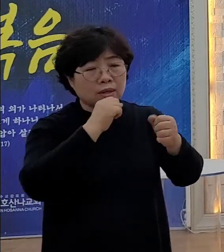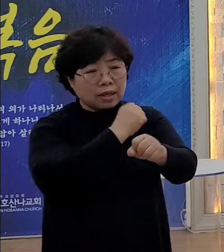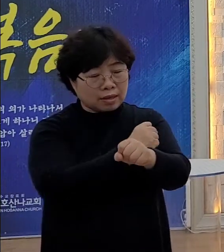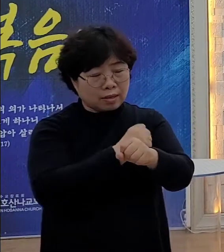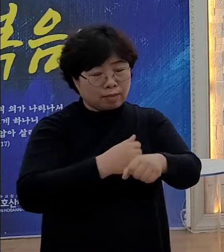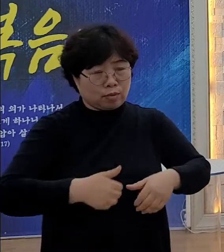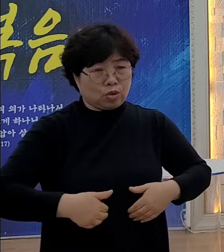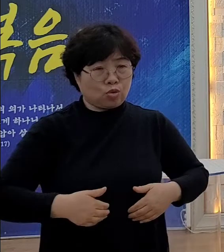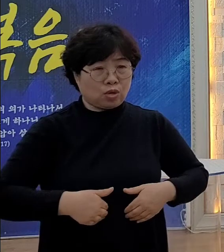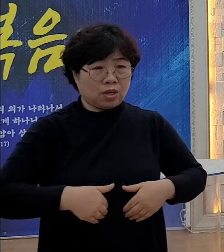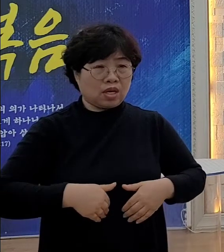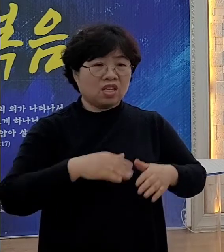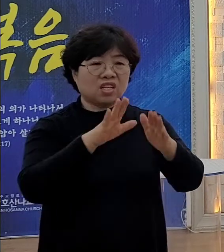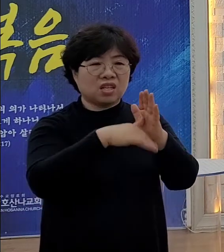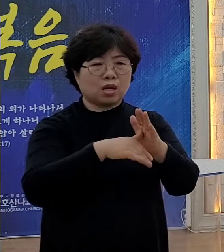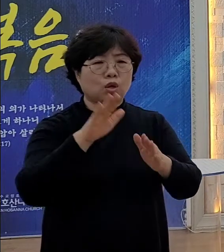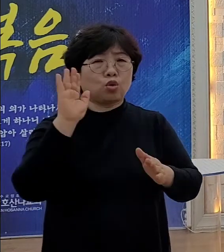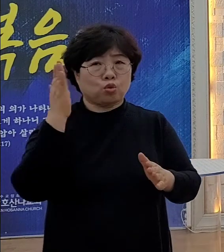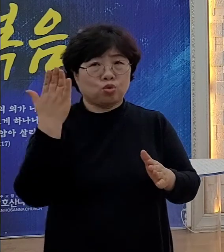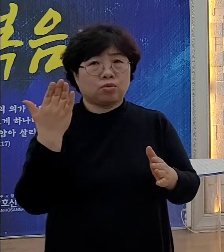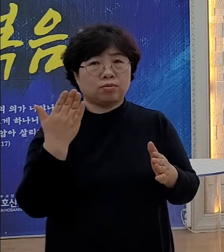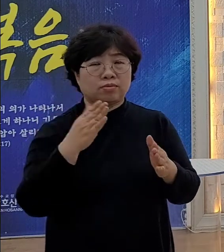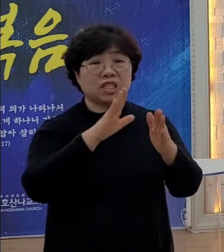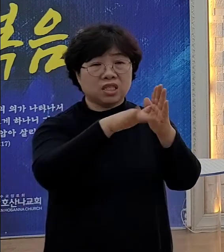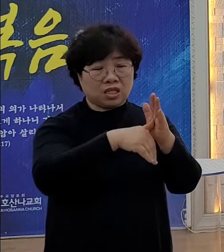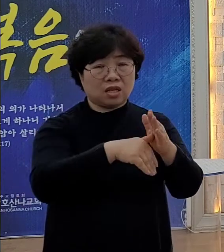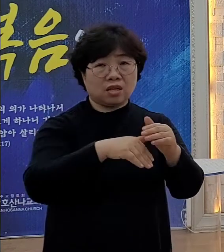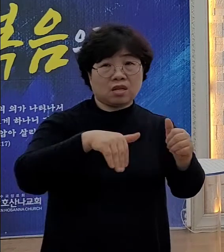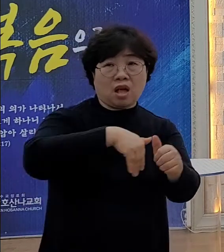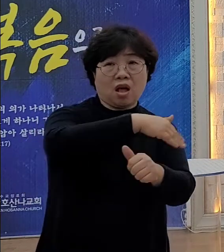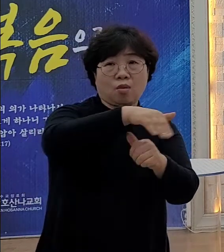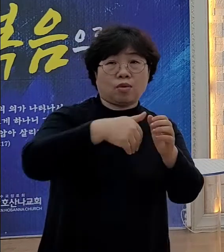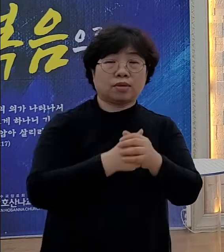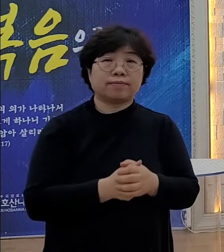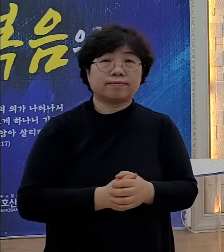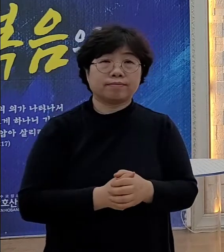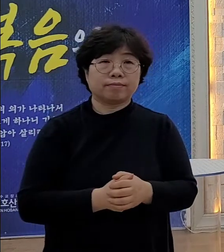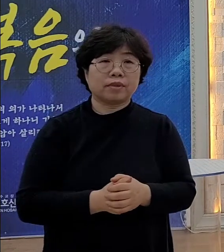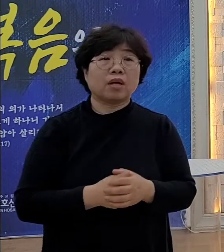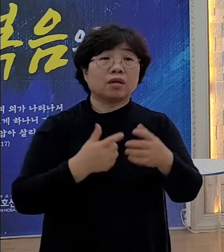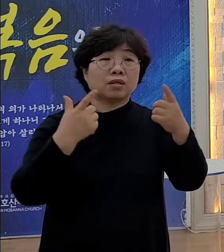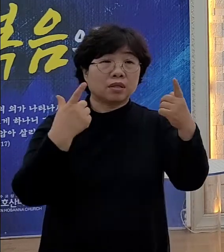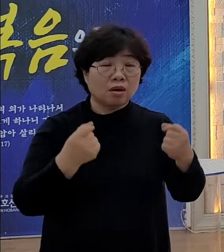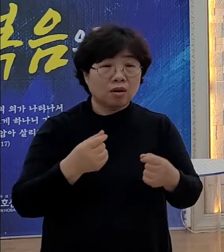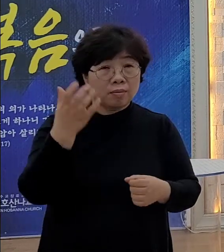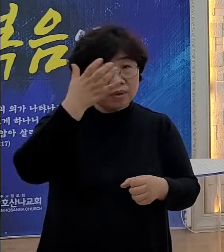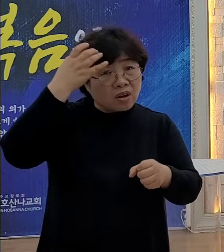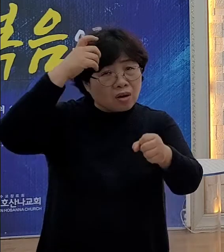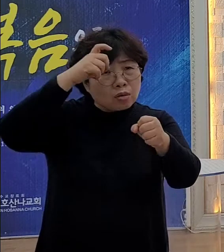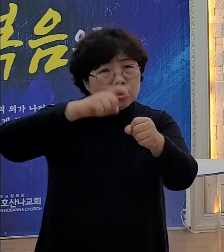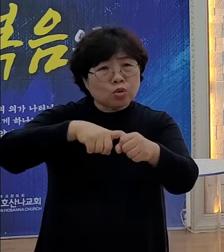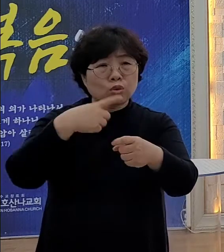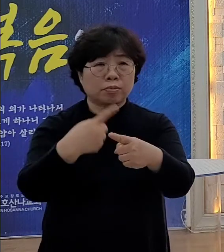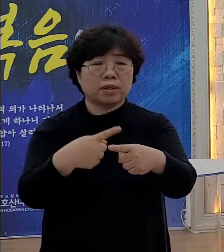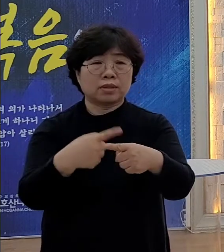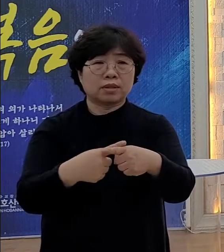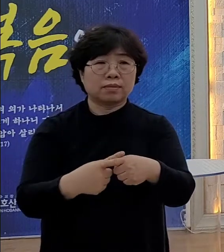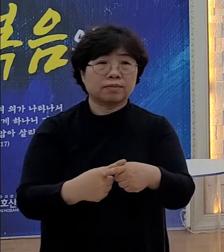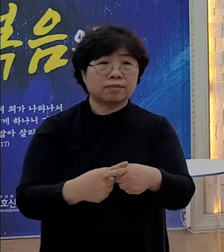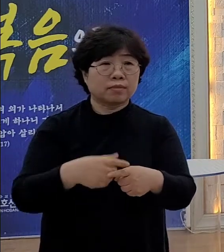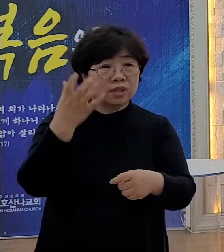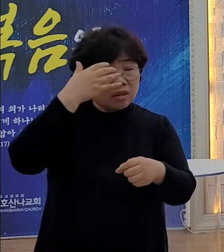발동하면 심각한 거예요. 마찬가지로. 여러분, 영적으로 지금 이 시대가 아까 어떻다 그랬죠? 너무